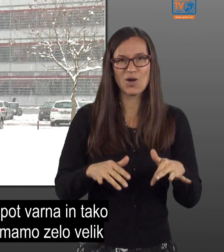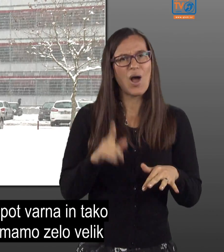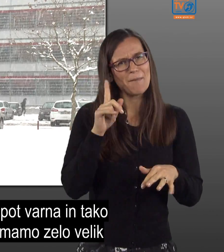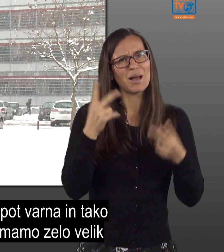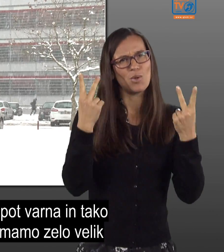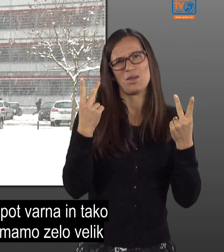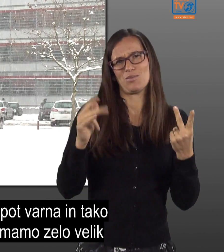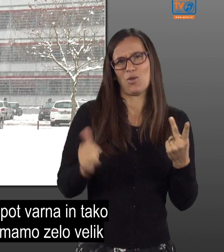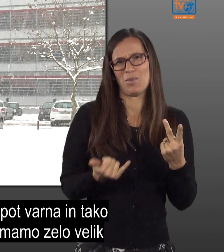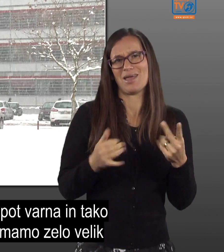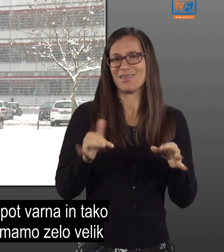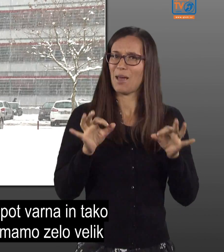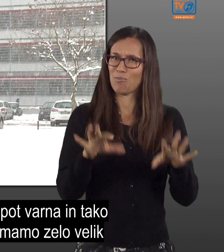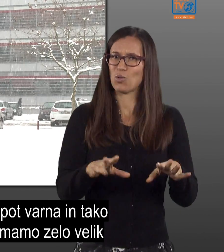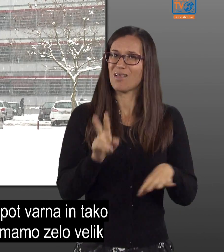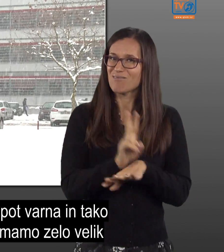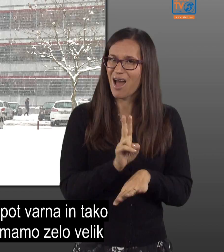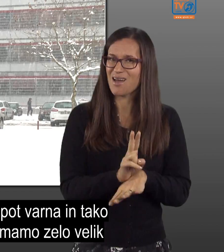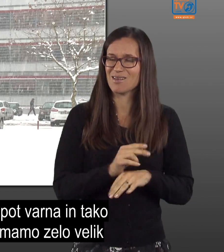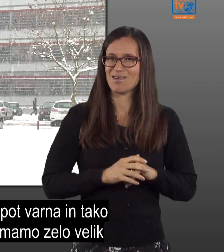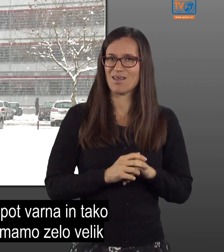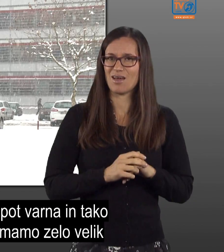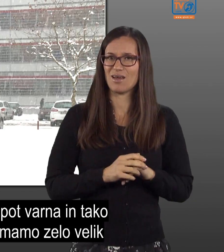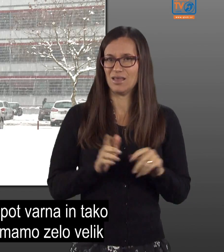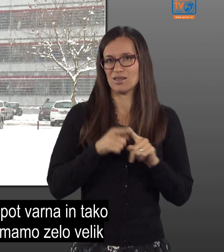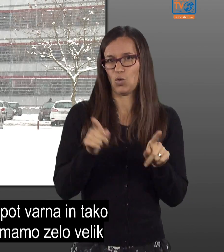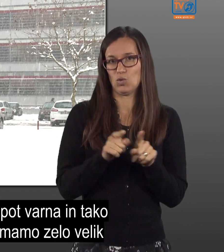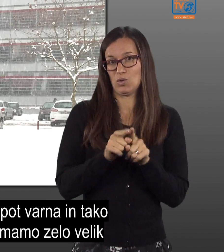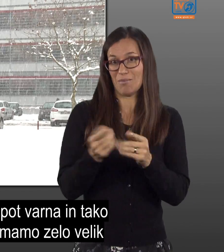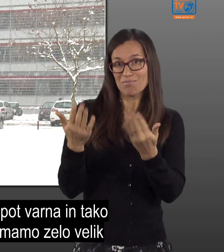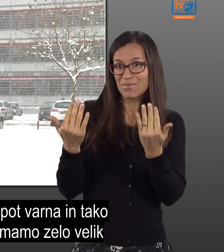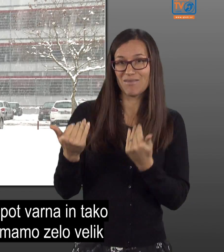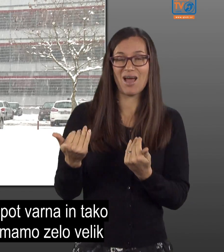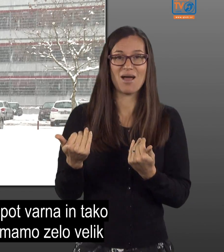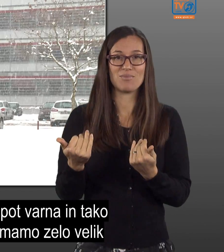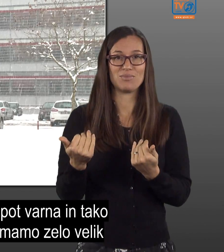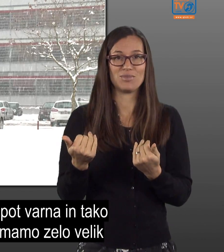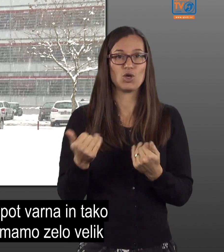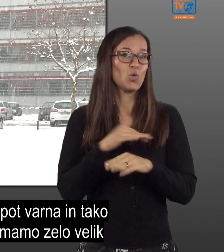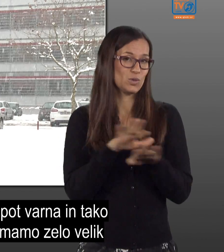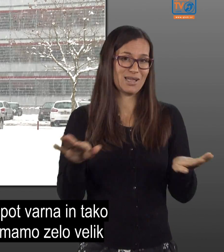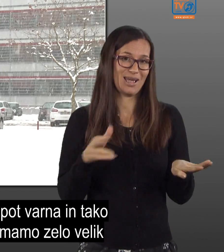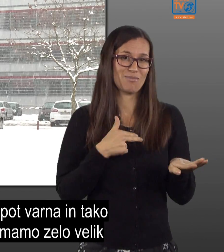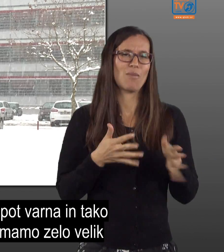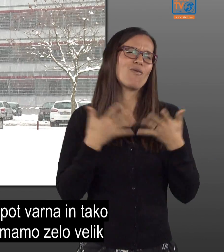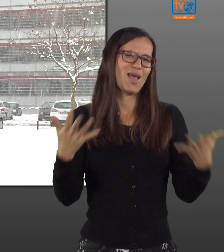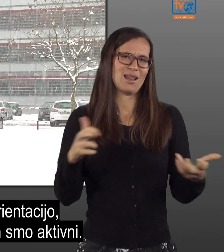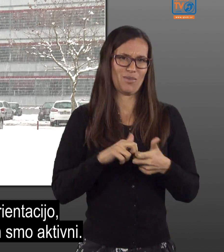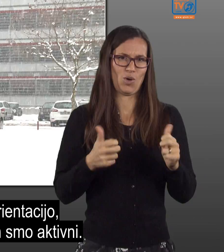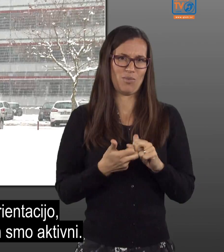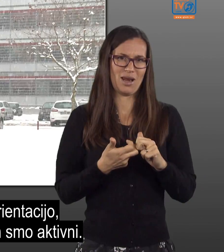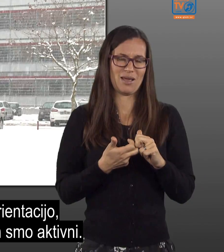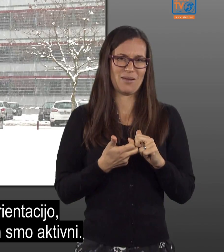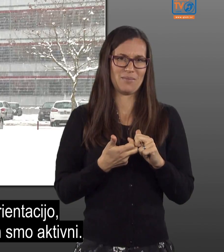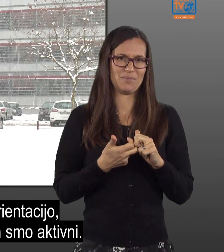je pa ključno, da je pot varna in tako tudi privabi tudi vse, ki imamo zelo velik